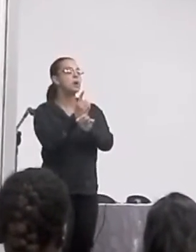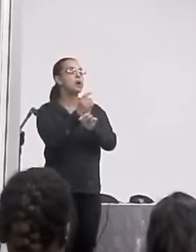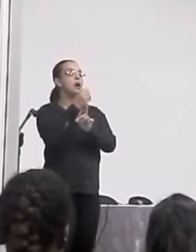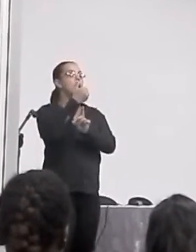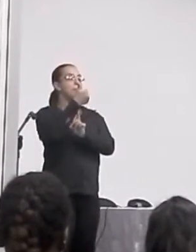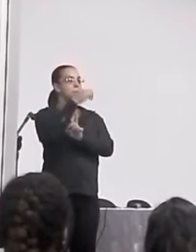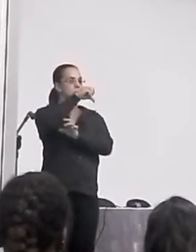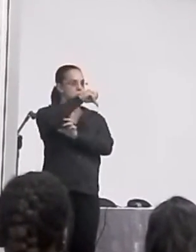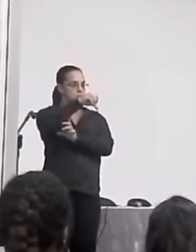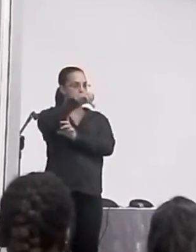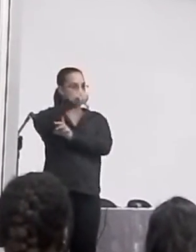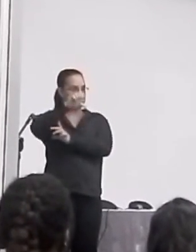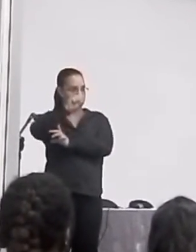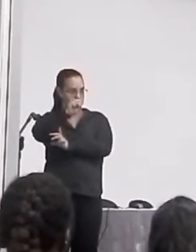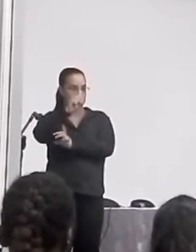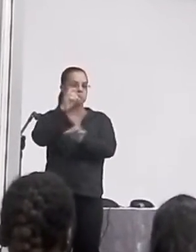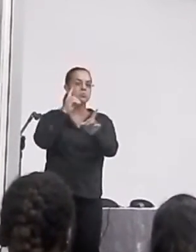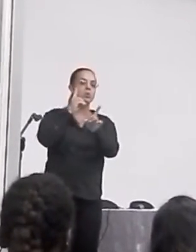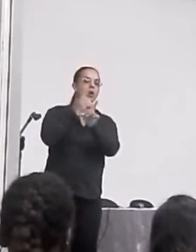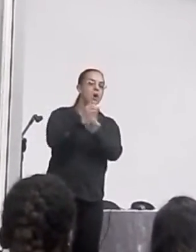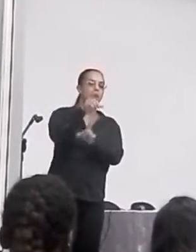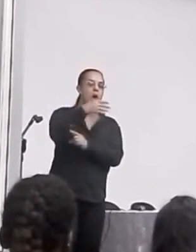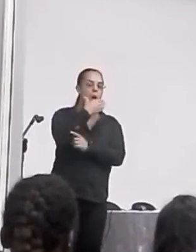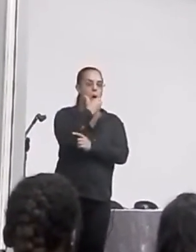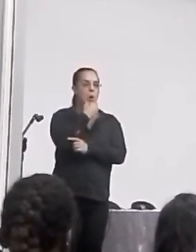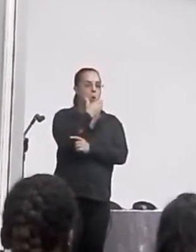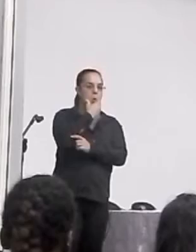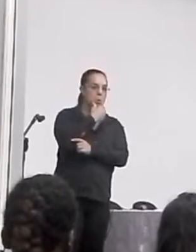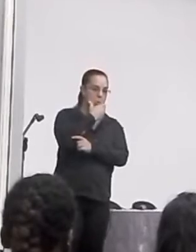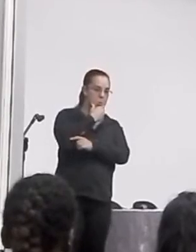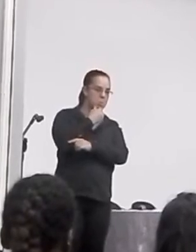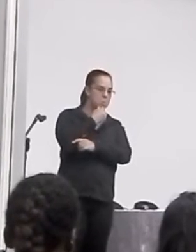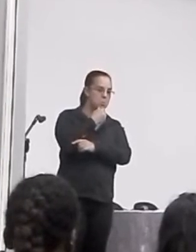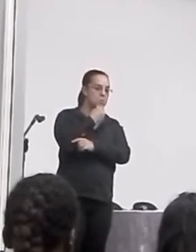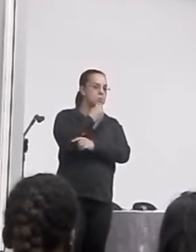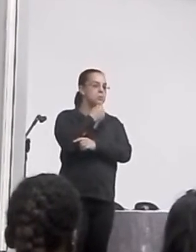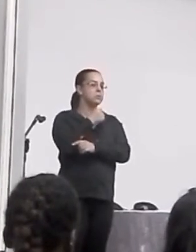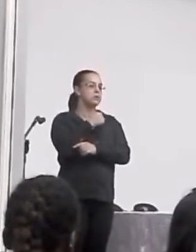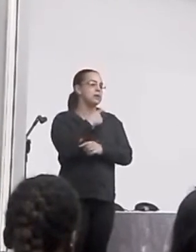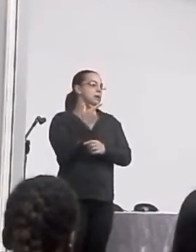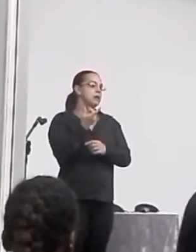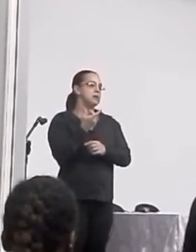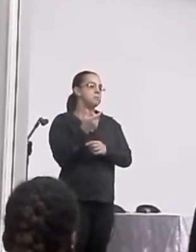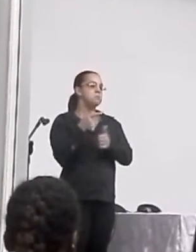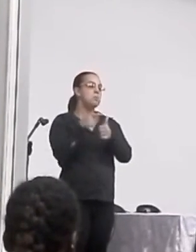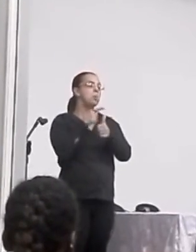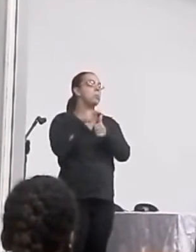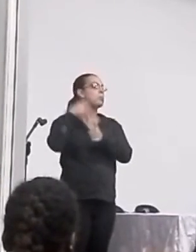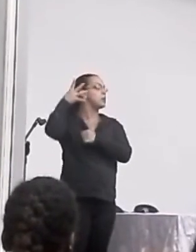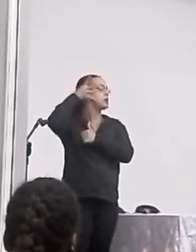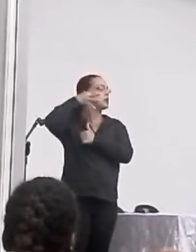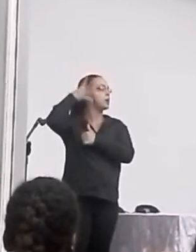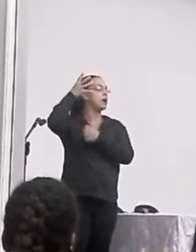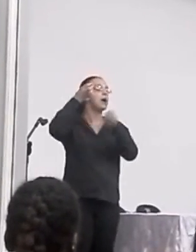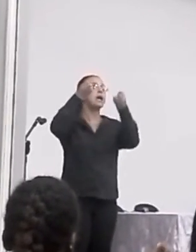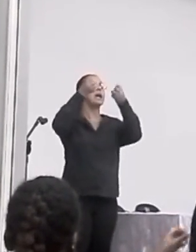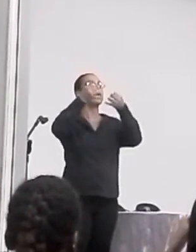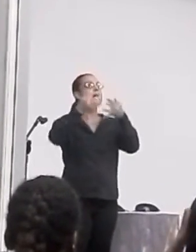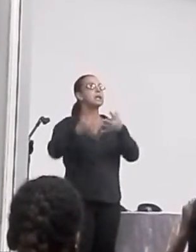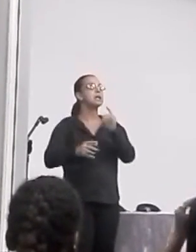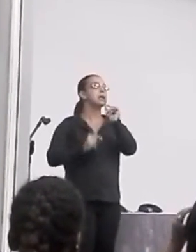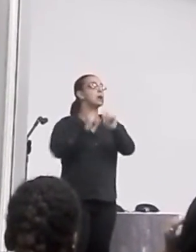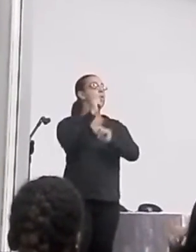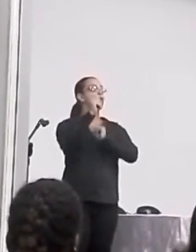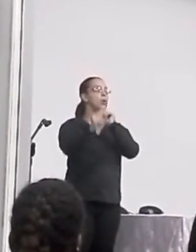fala, a primeira fala dele, a primeira palestra dele, ele fala do Heidegger